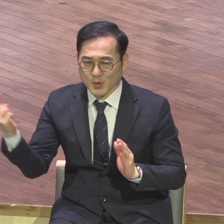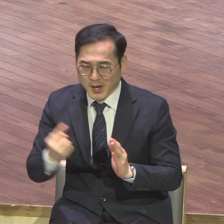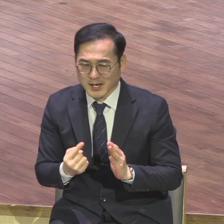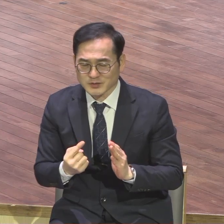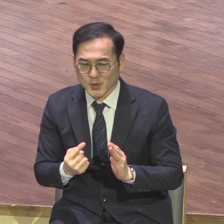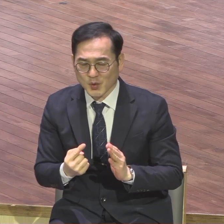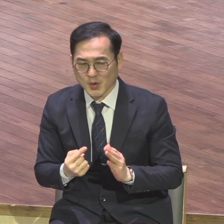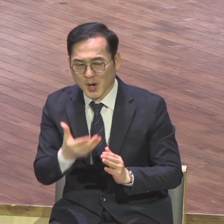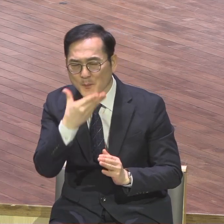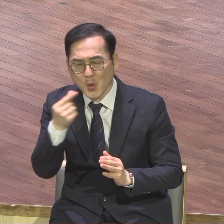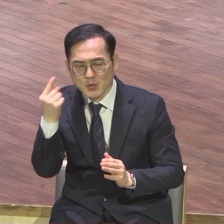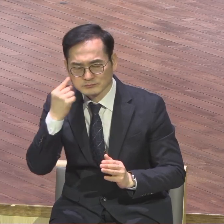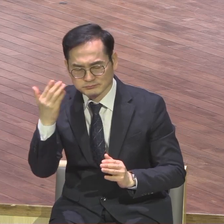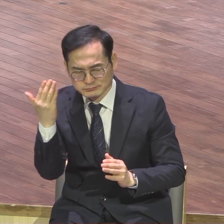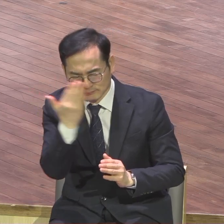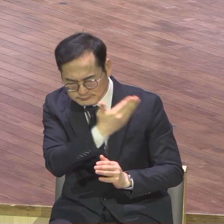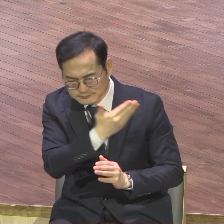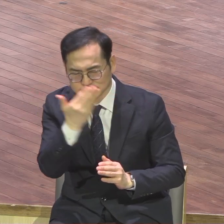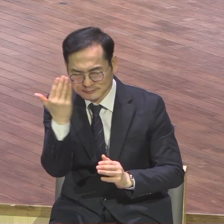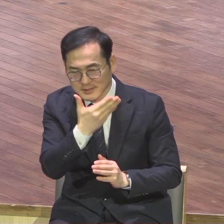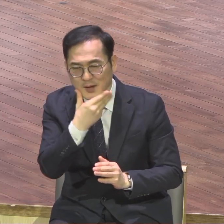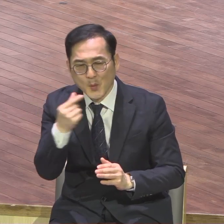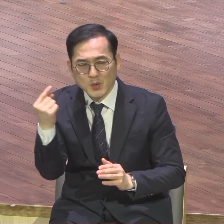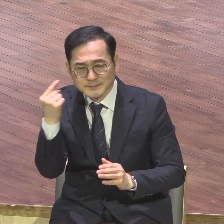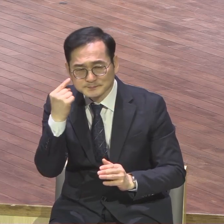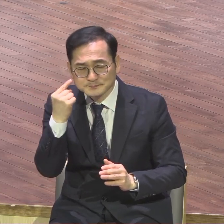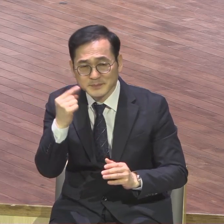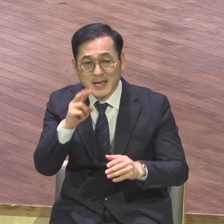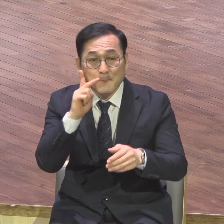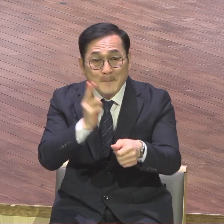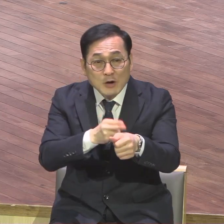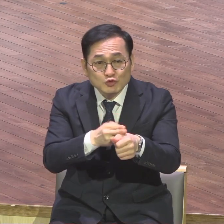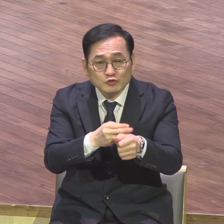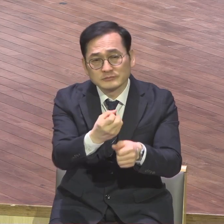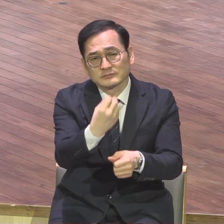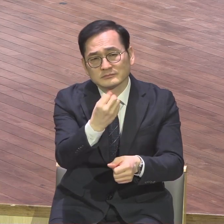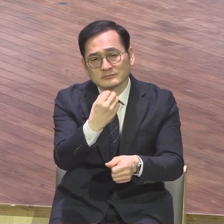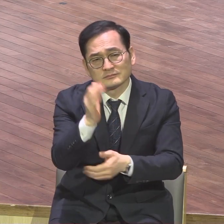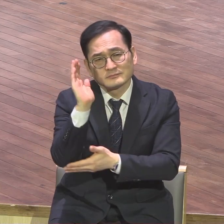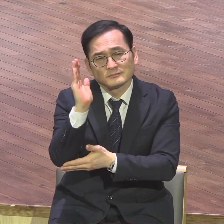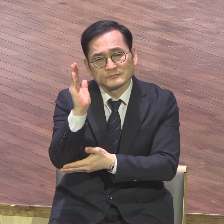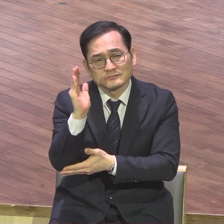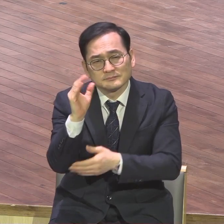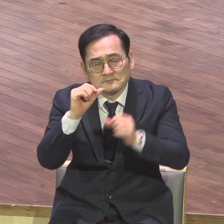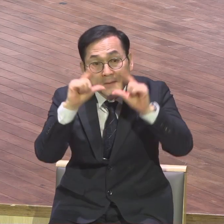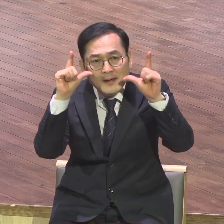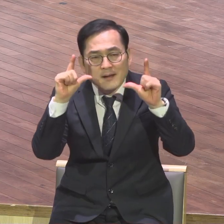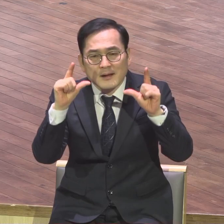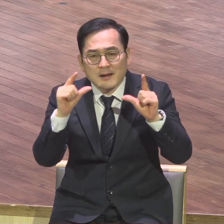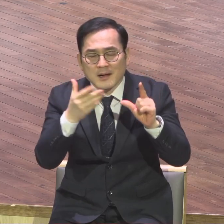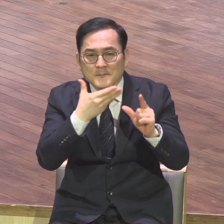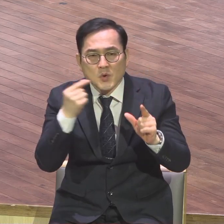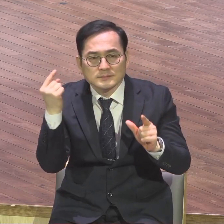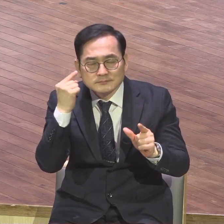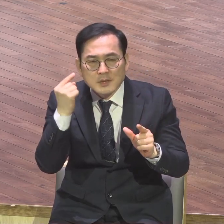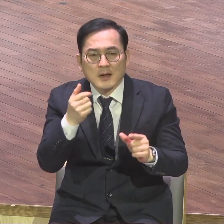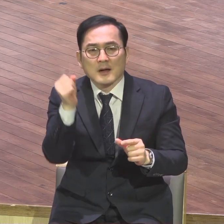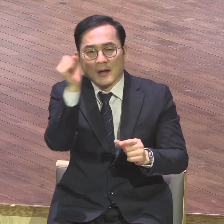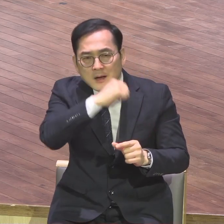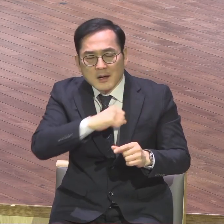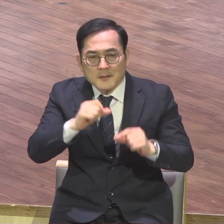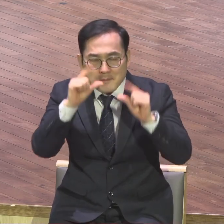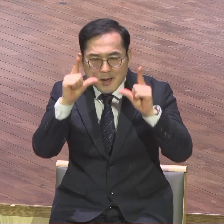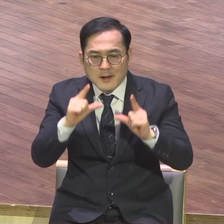순수성, 바울을 통해서 복음만 들었어요. 이 이방인 지역입니다. 빌립보 지역은 이방인을